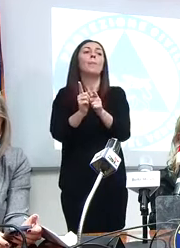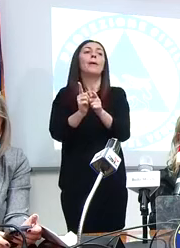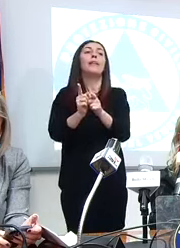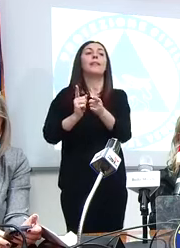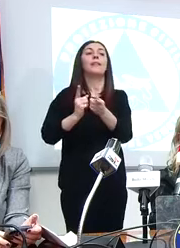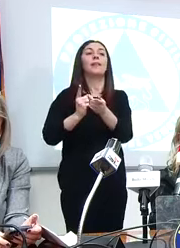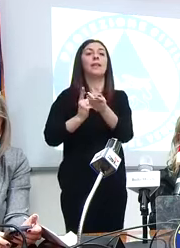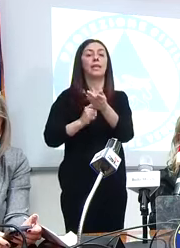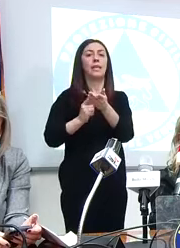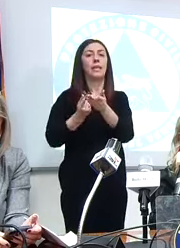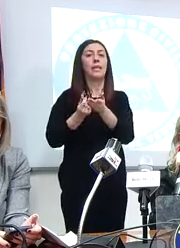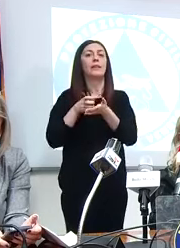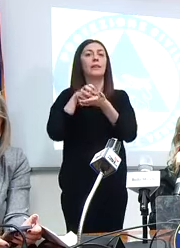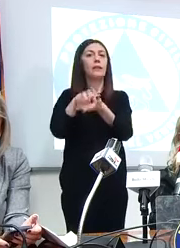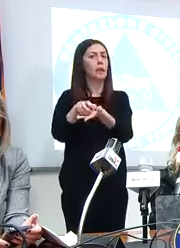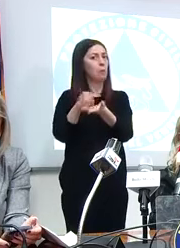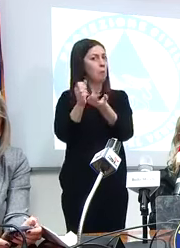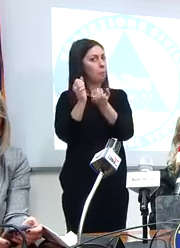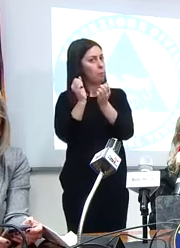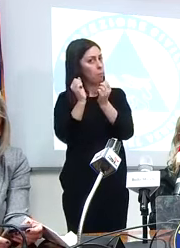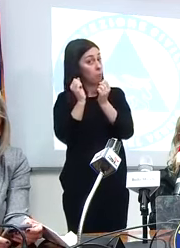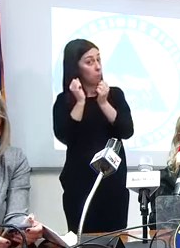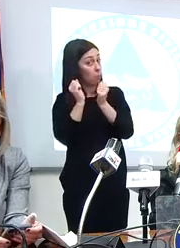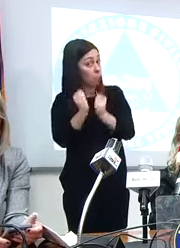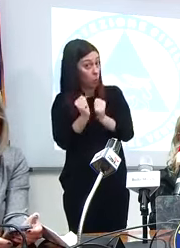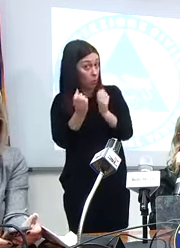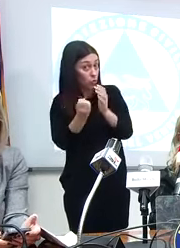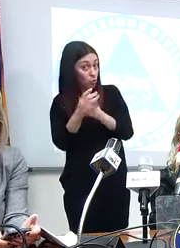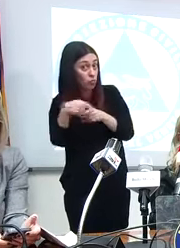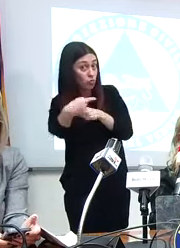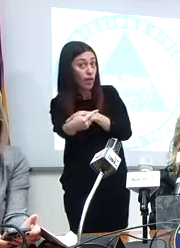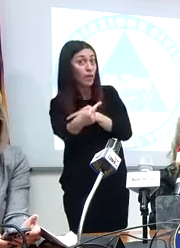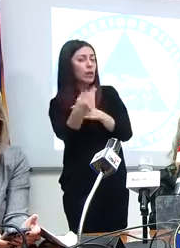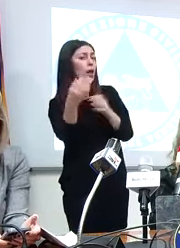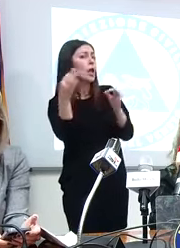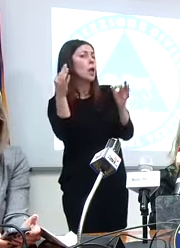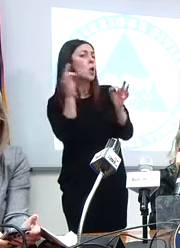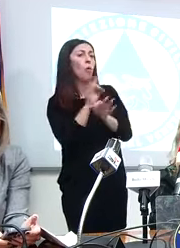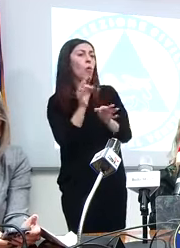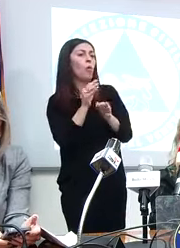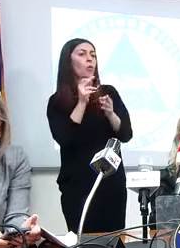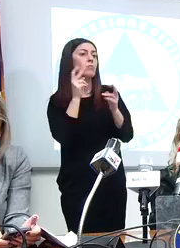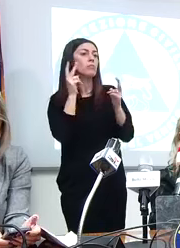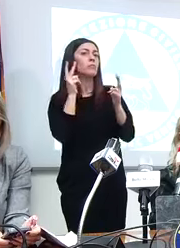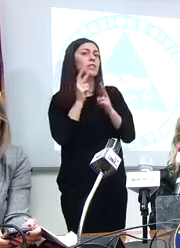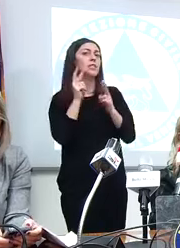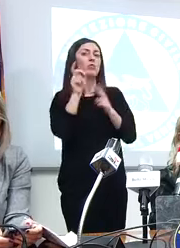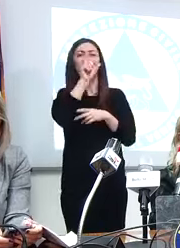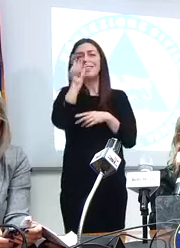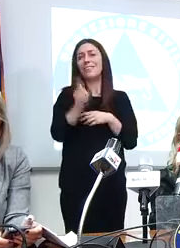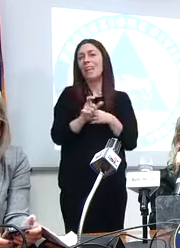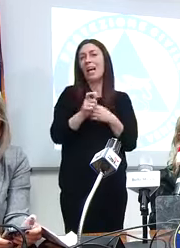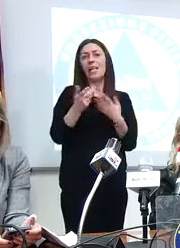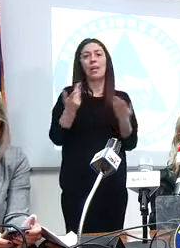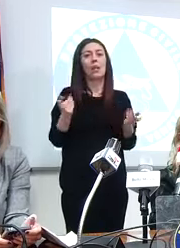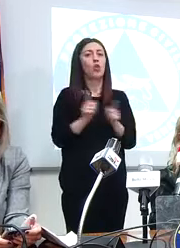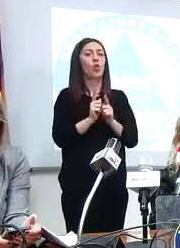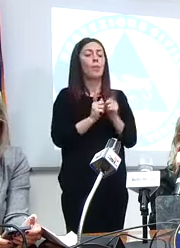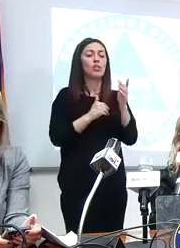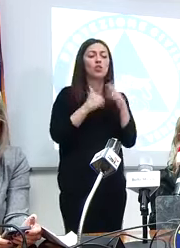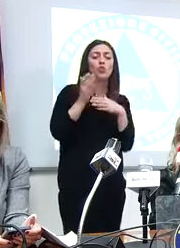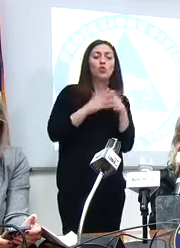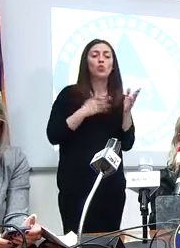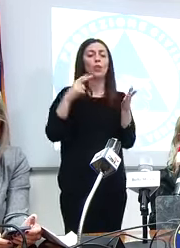praticabile oppure si tratta di un auspicio, di un desiderio legittimo e in realtà il nostro paese è sguarnito delle strutture